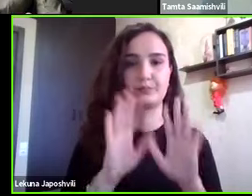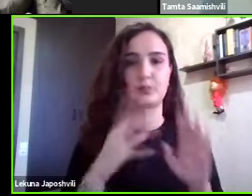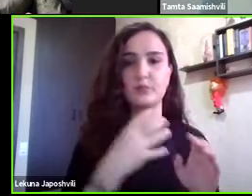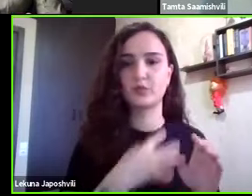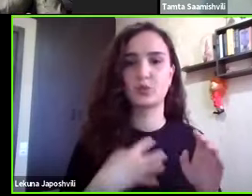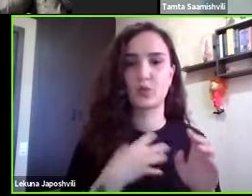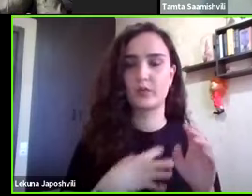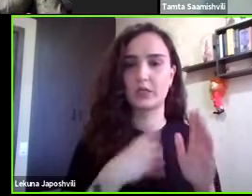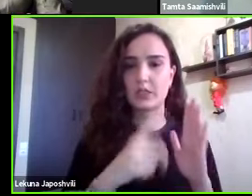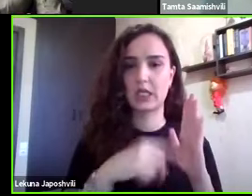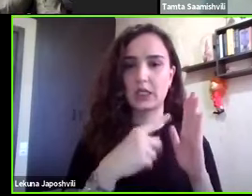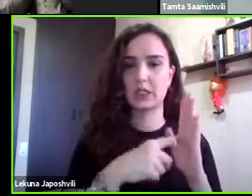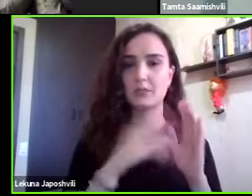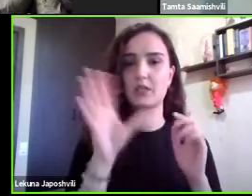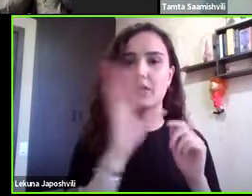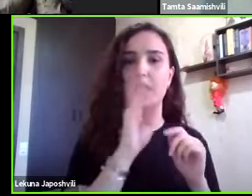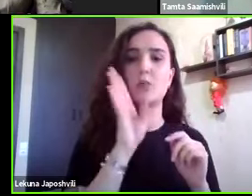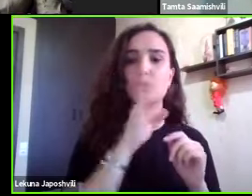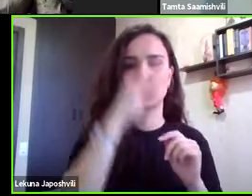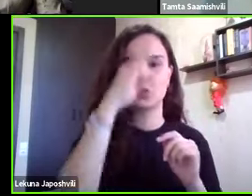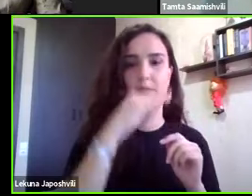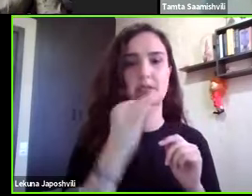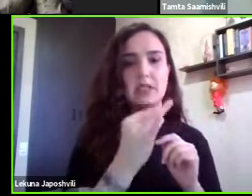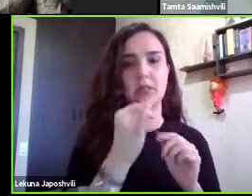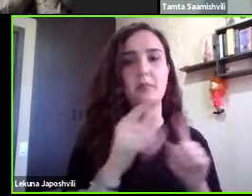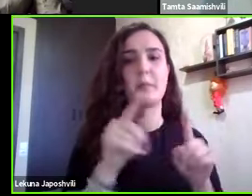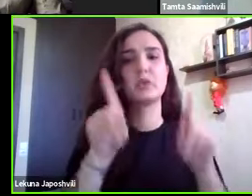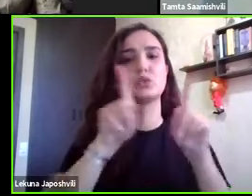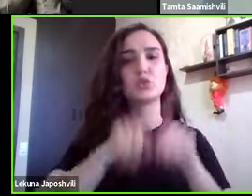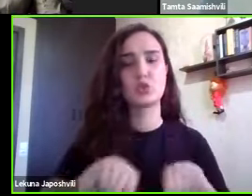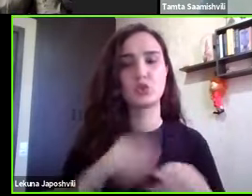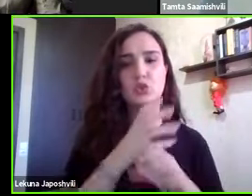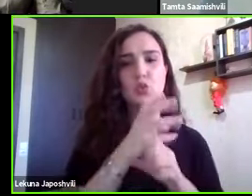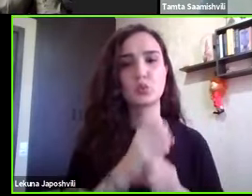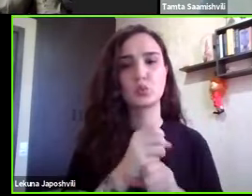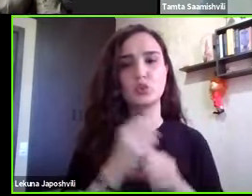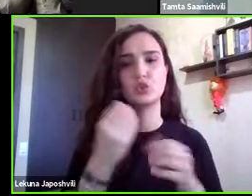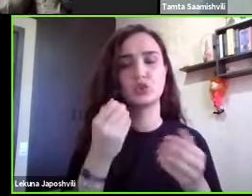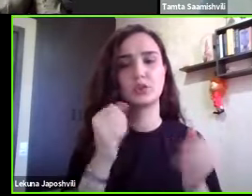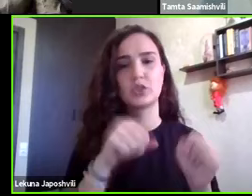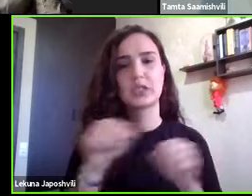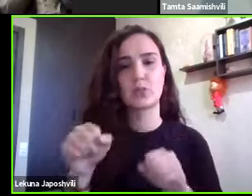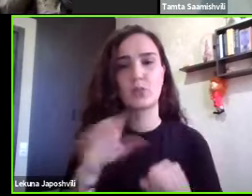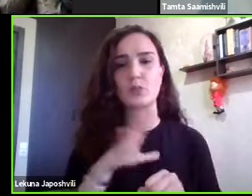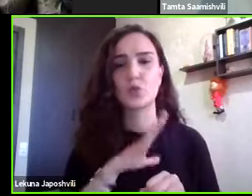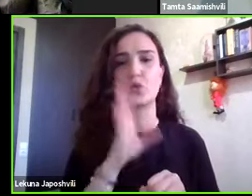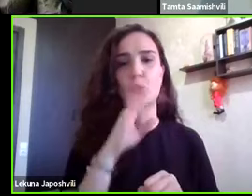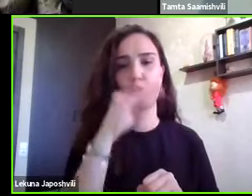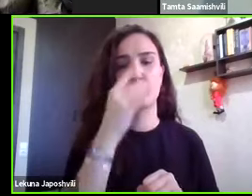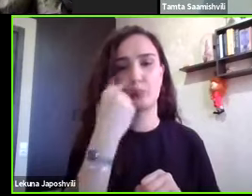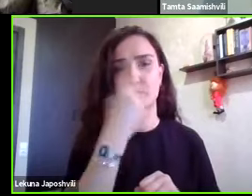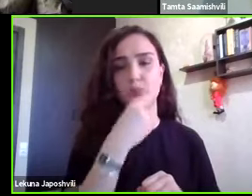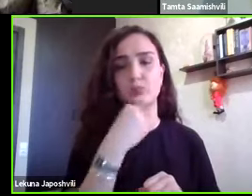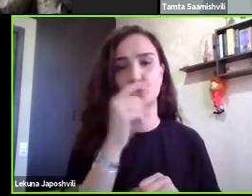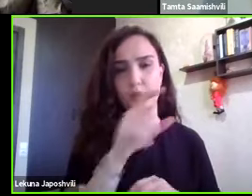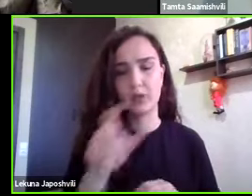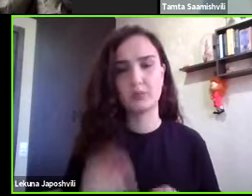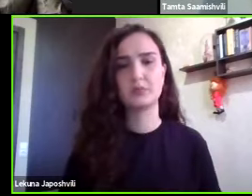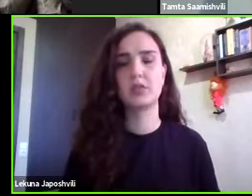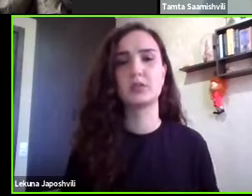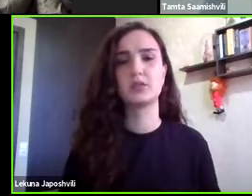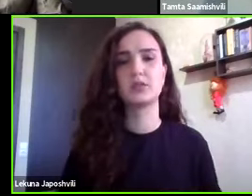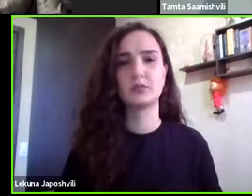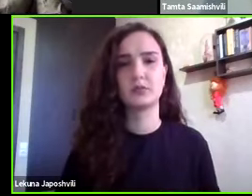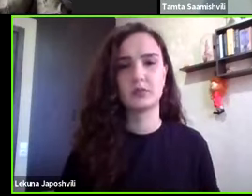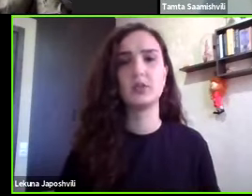რაც ყველა მშობელს საინტერესებს, მათ შორის შეზღუდული შესაძლებლობის მქონე მშობლებსაც. პარალელურ რეჟიმში, როგორც თამთან